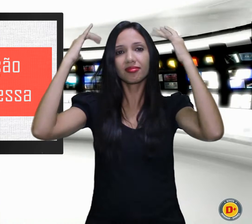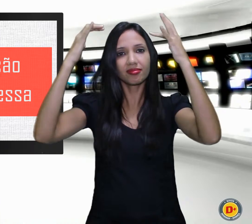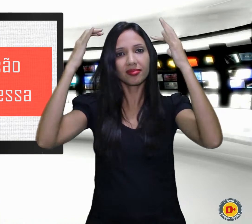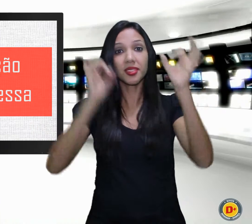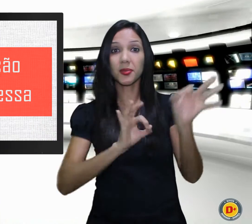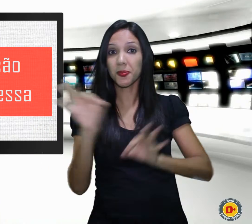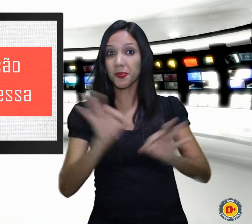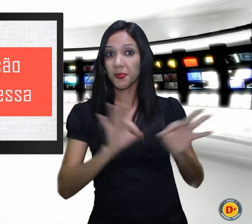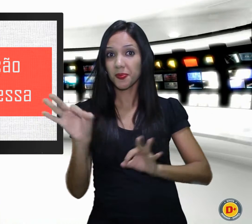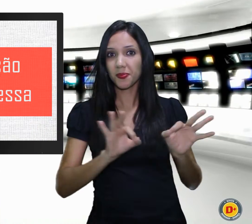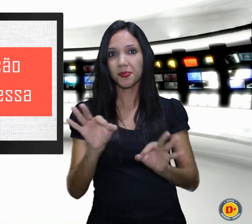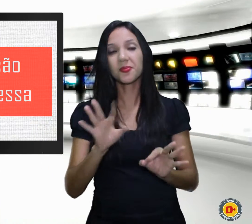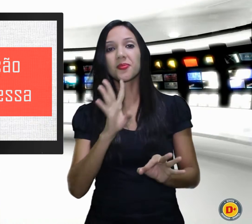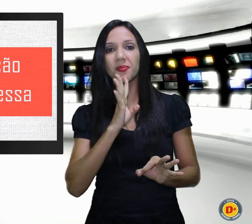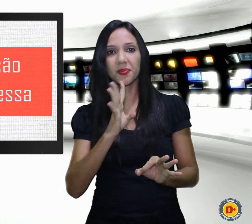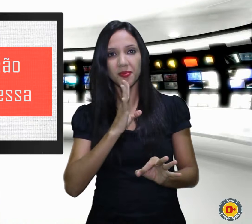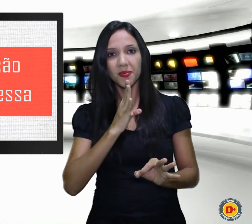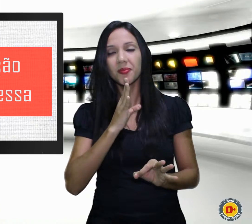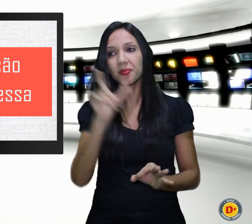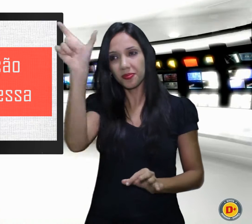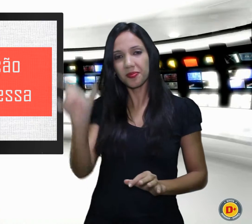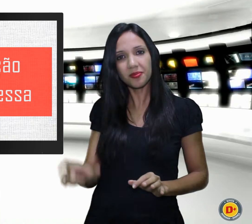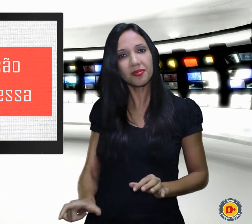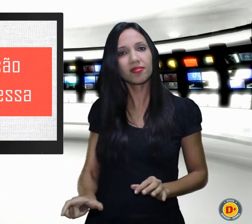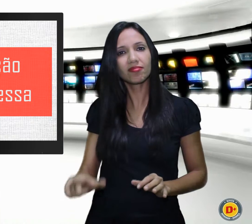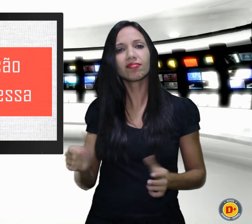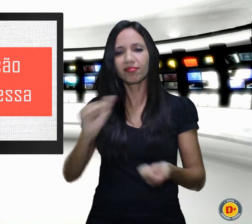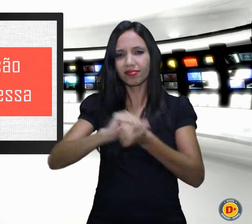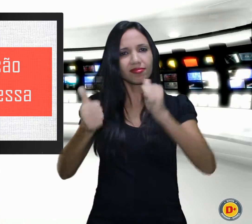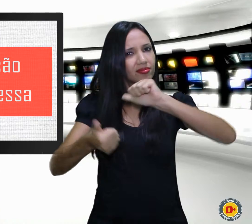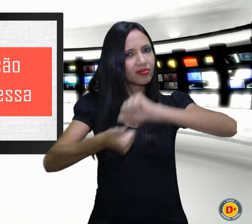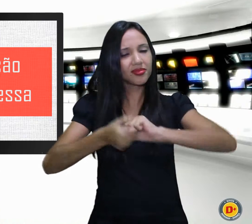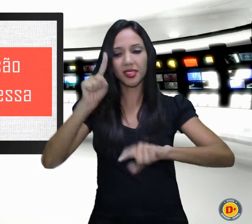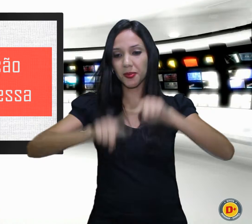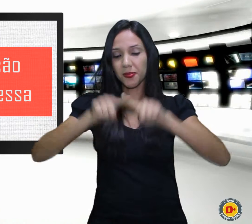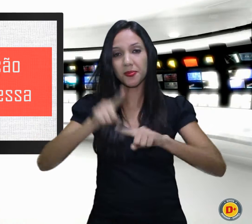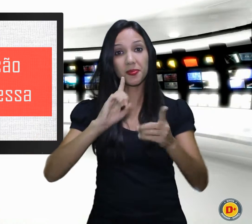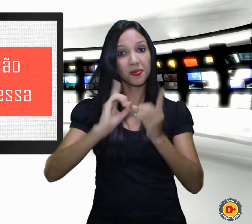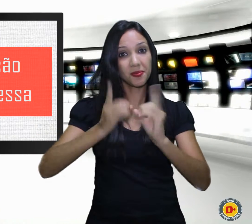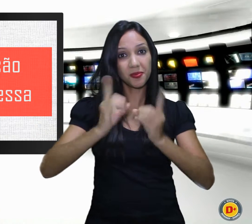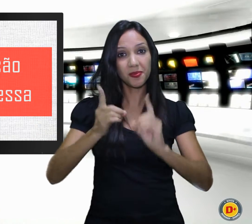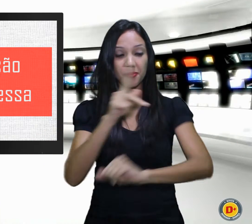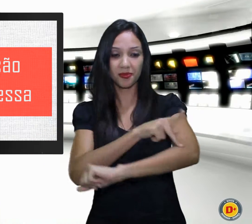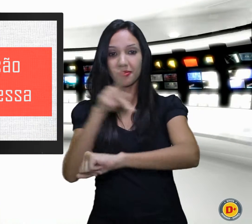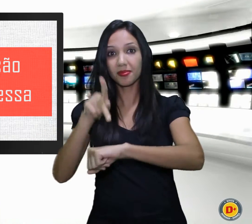de enriquecimento curricular, da adequação e produção de materiais didáticos e pedagógicos,